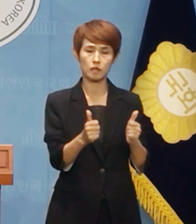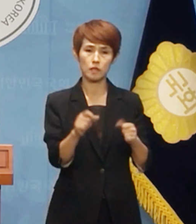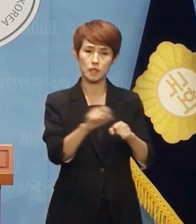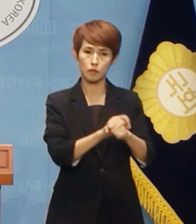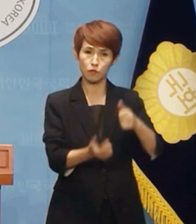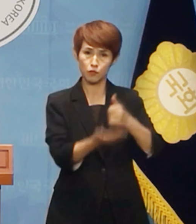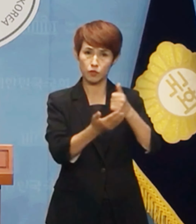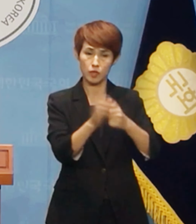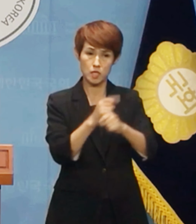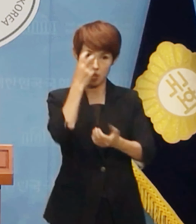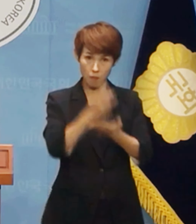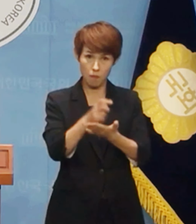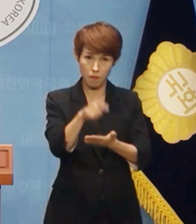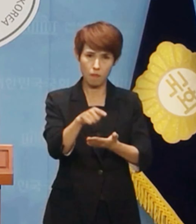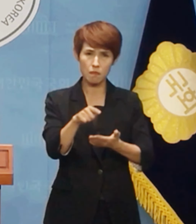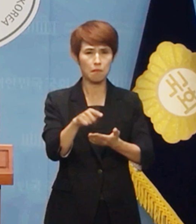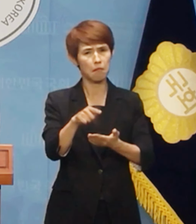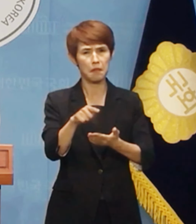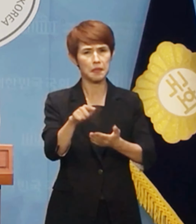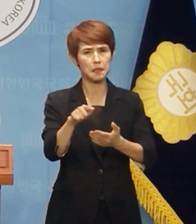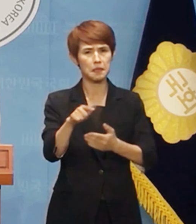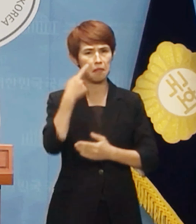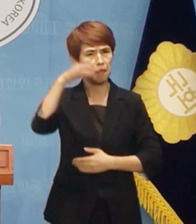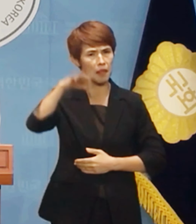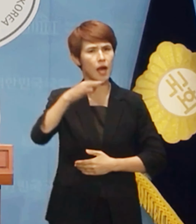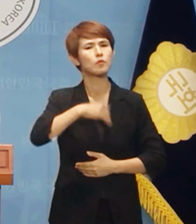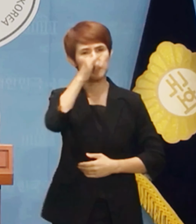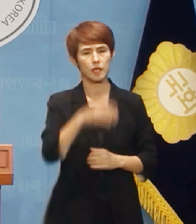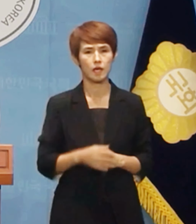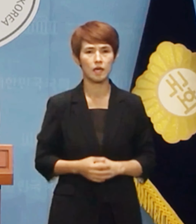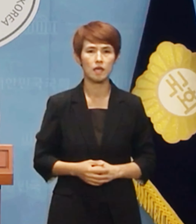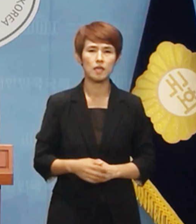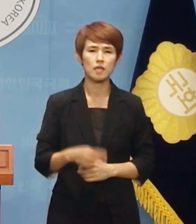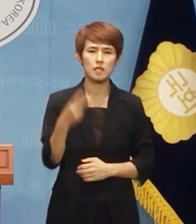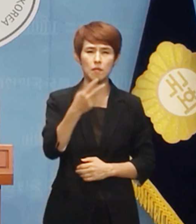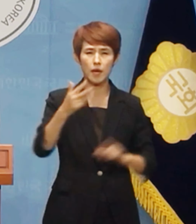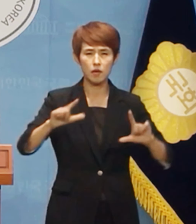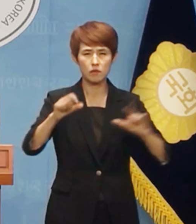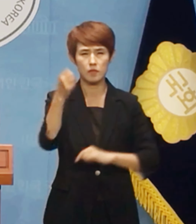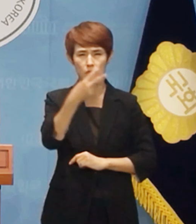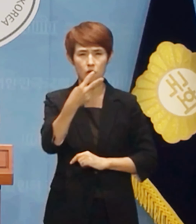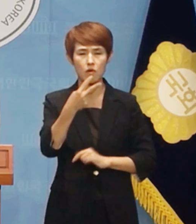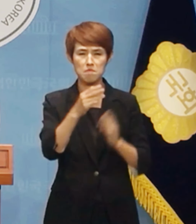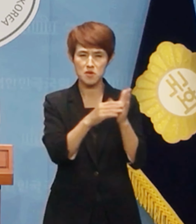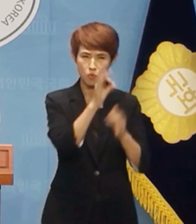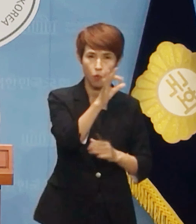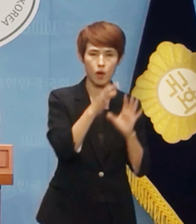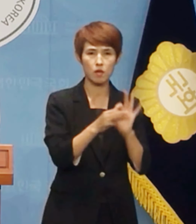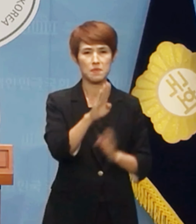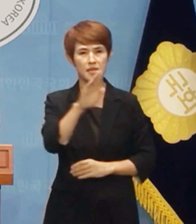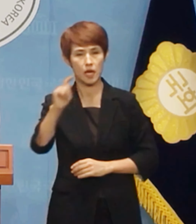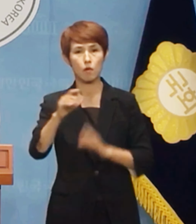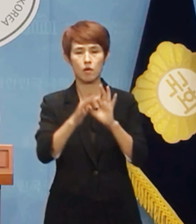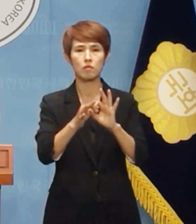없었음을 다 알고 계십니다 2008년 삼성 비자금 특검과 BBK 특검